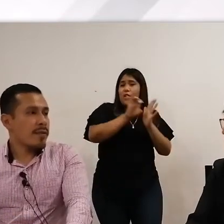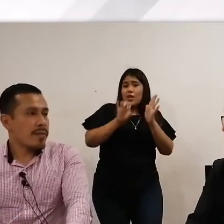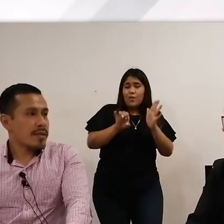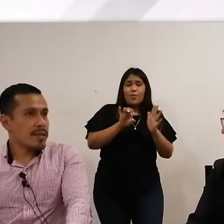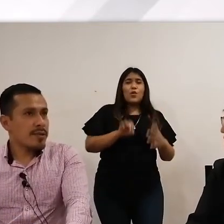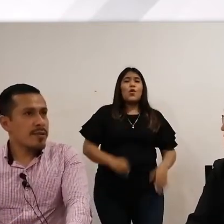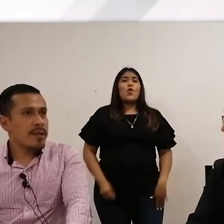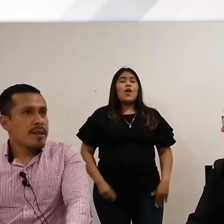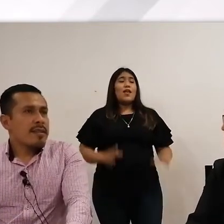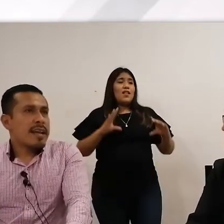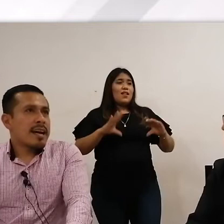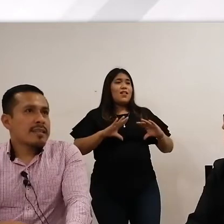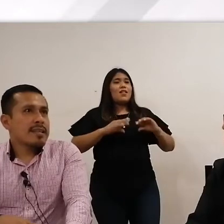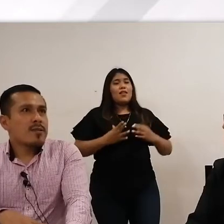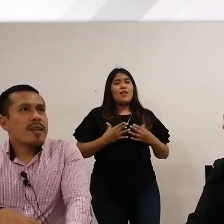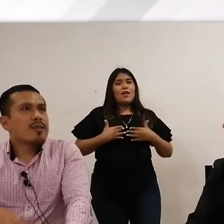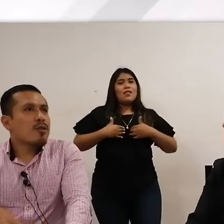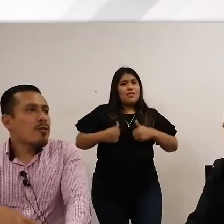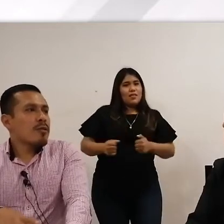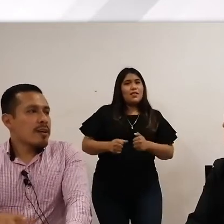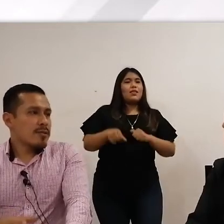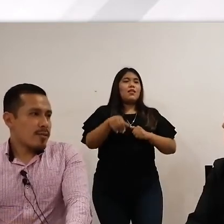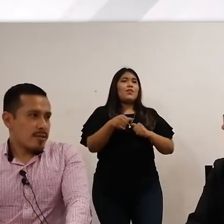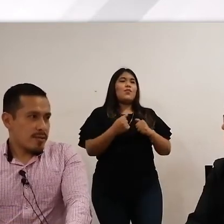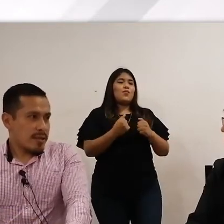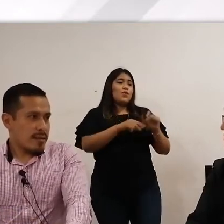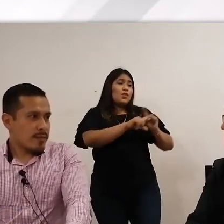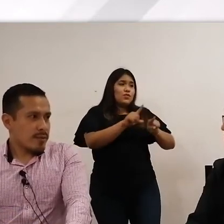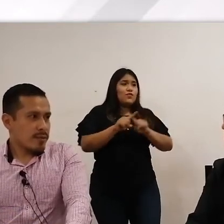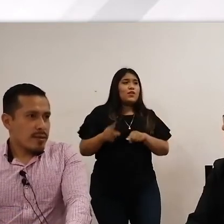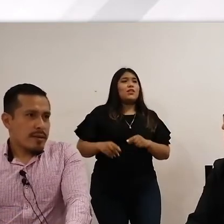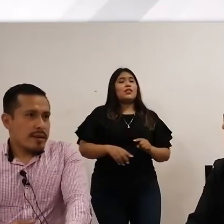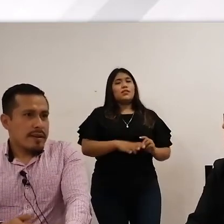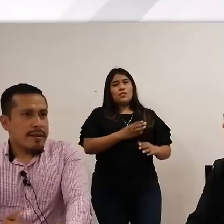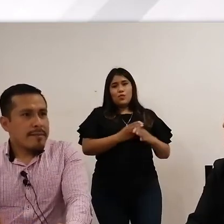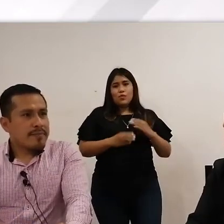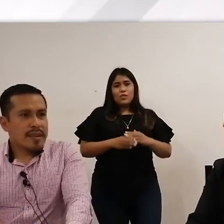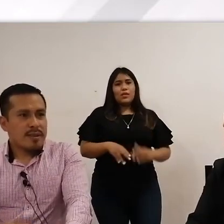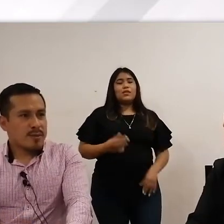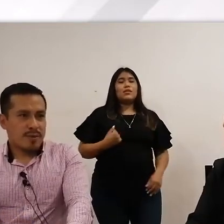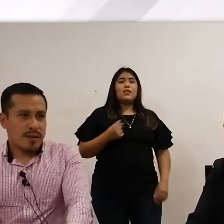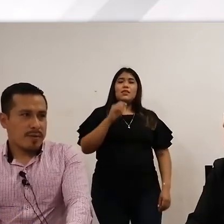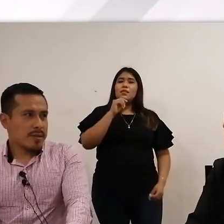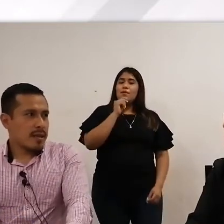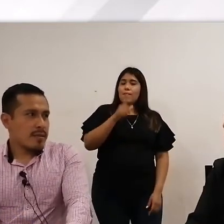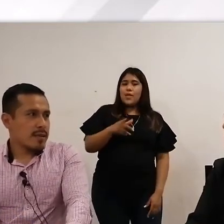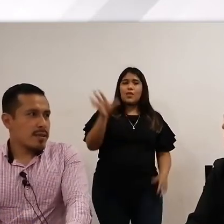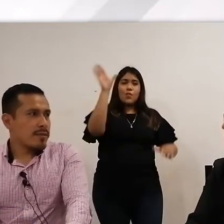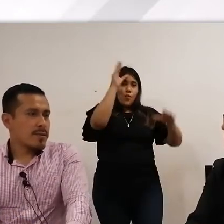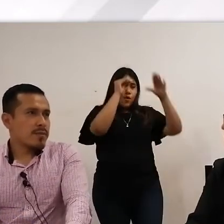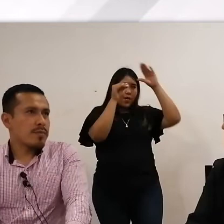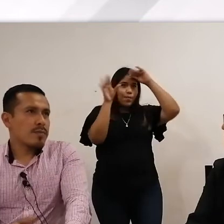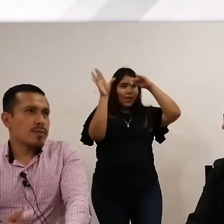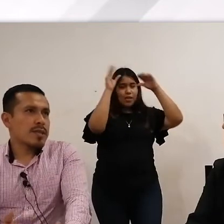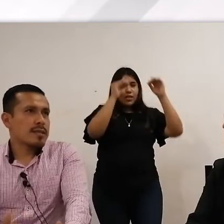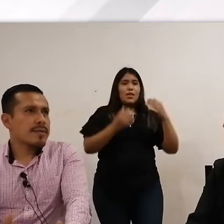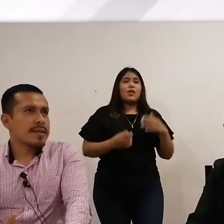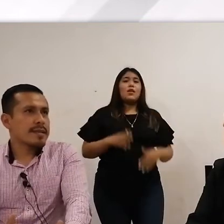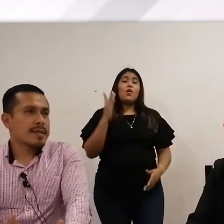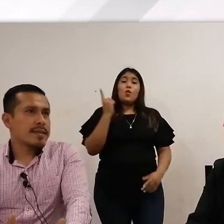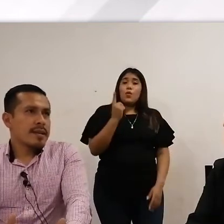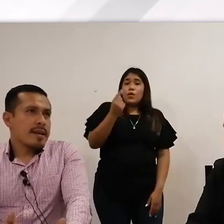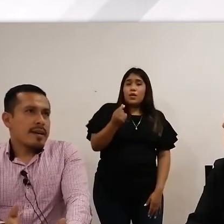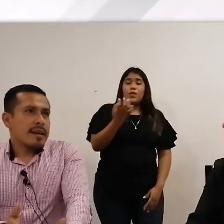acceso a la información, del acceso a todo lo que nosotros tenemos. En los programas televisivos